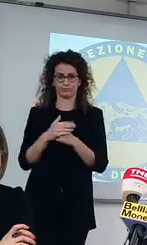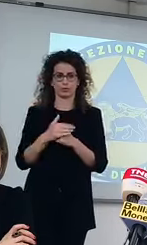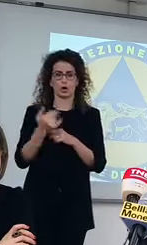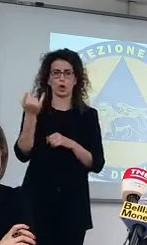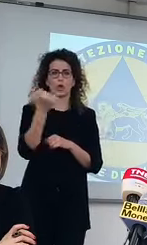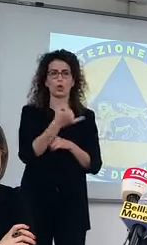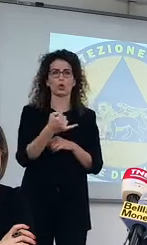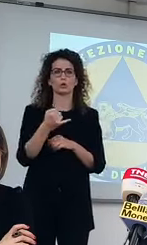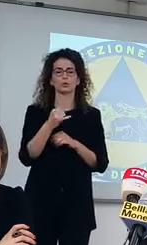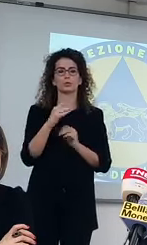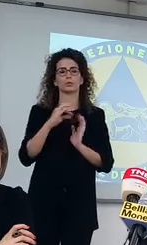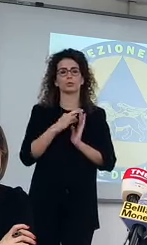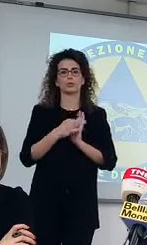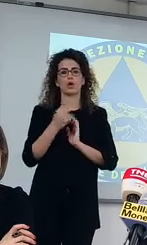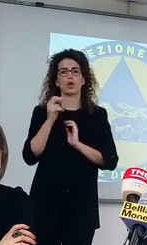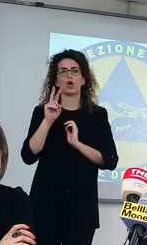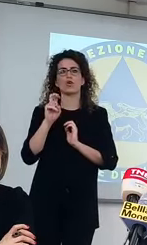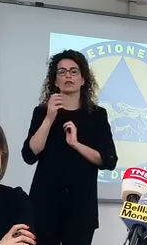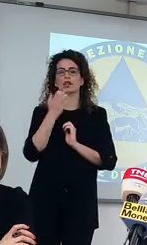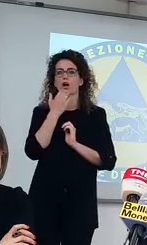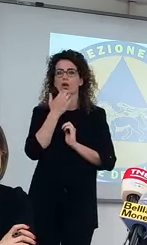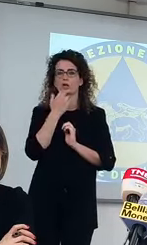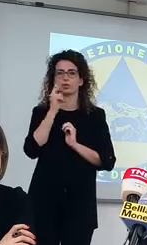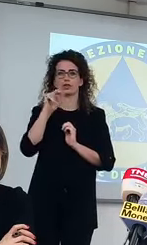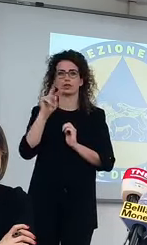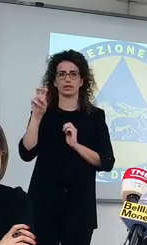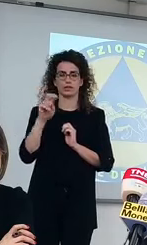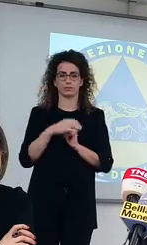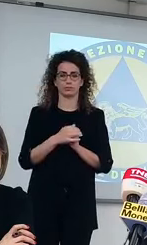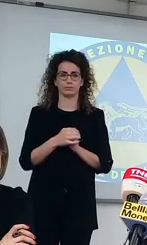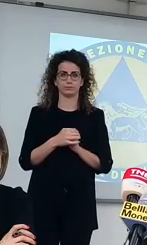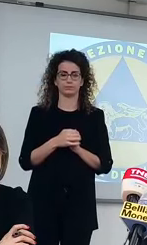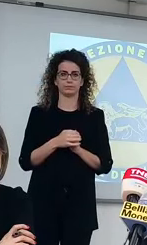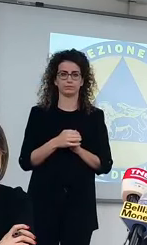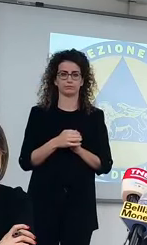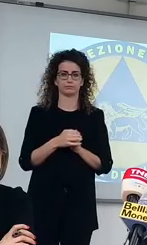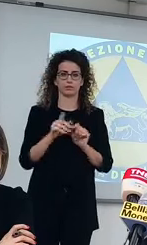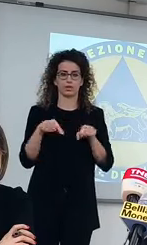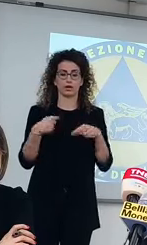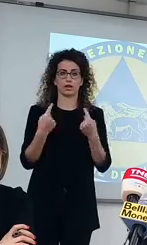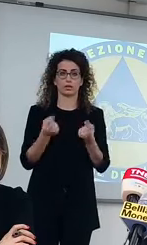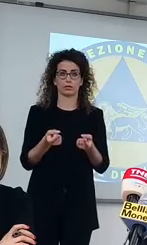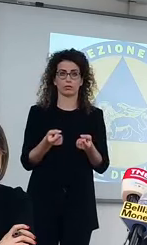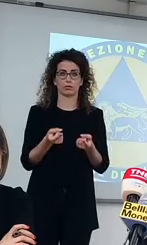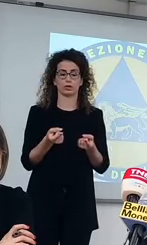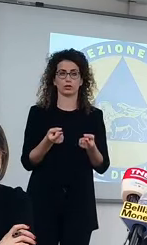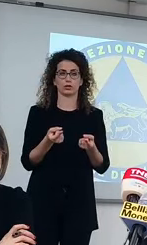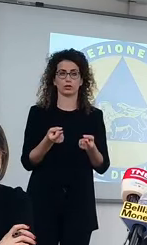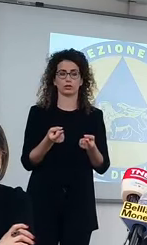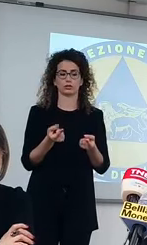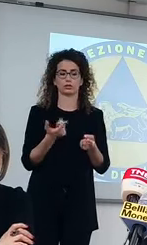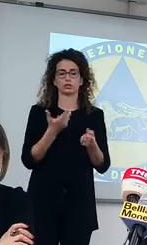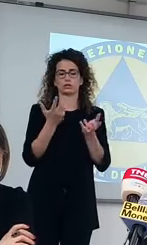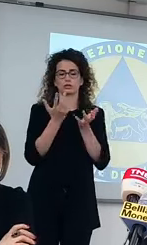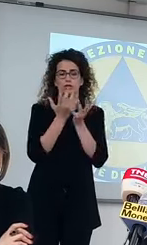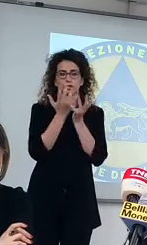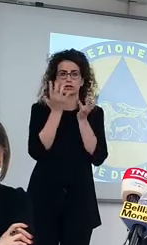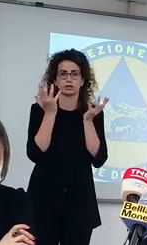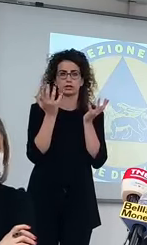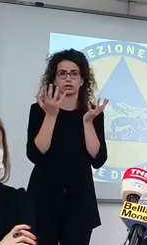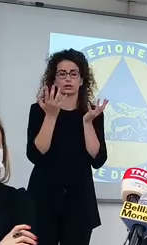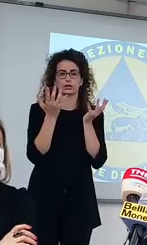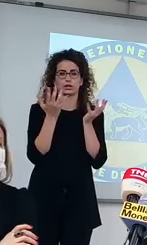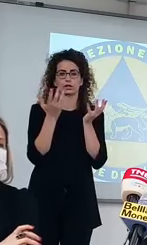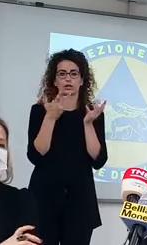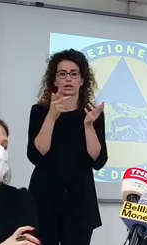L'ultima data è 20 agosto 2020. E dopodiché abbiamo avuto ovviamente